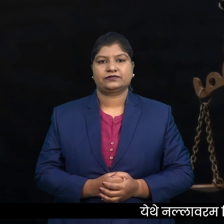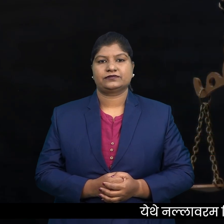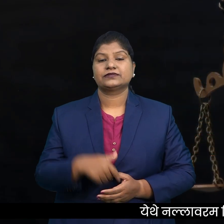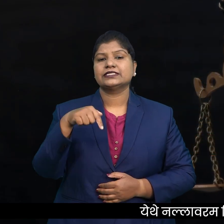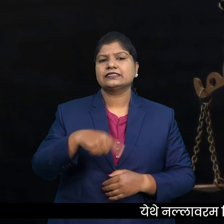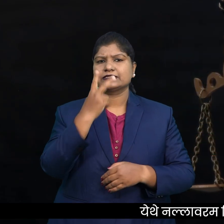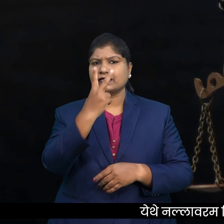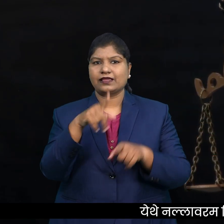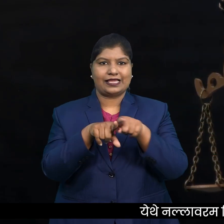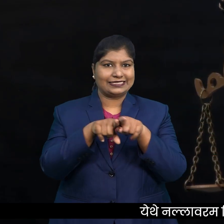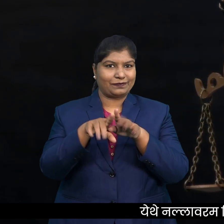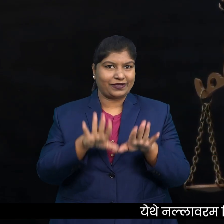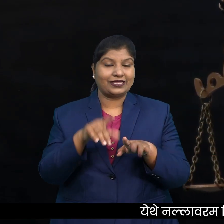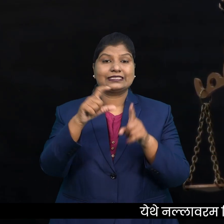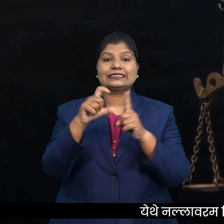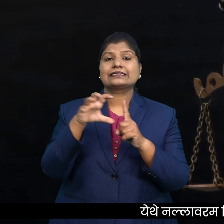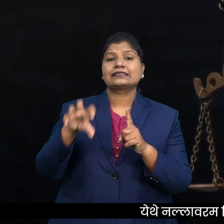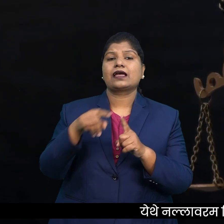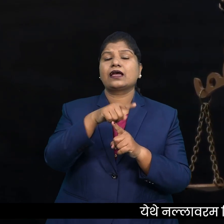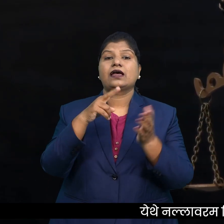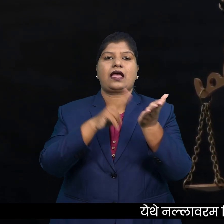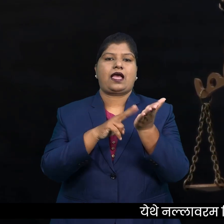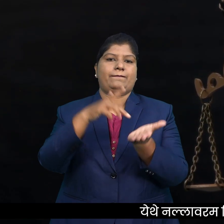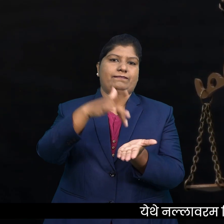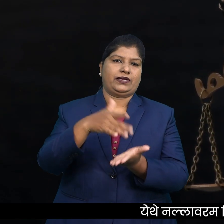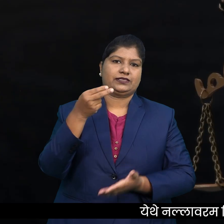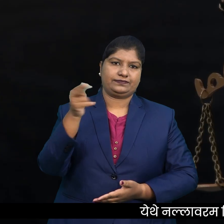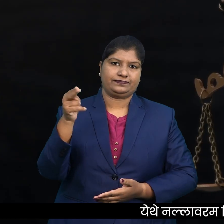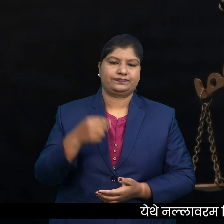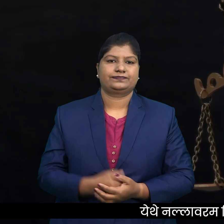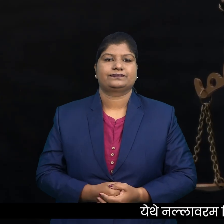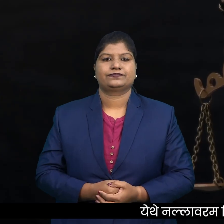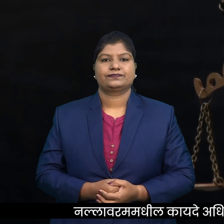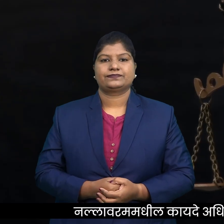येथे नलवास जिल्ह्याचे उदाहरण आहे.